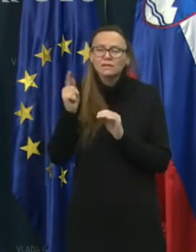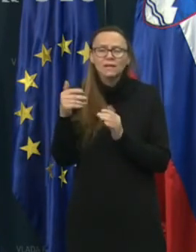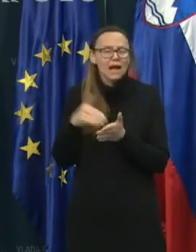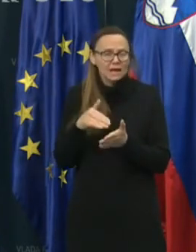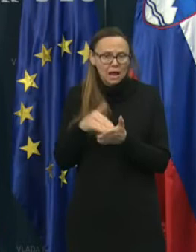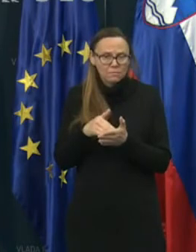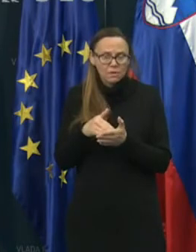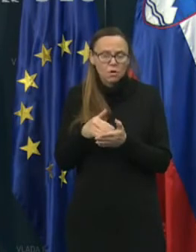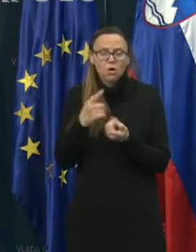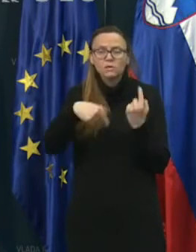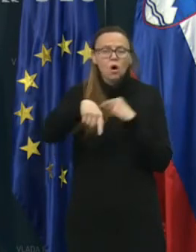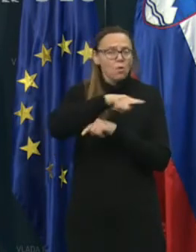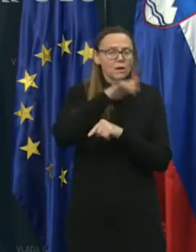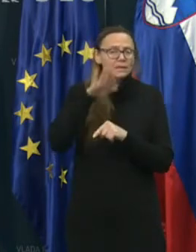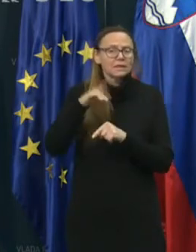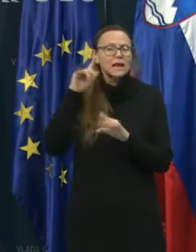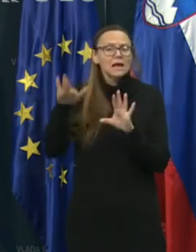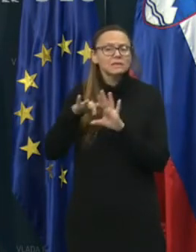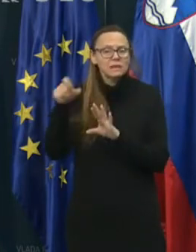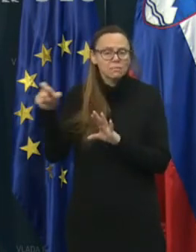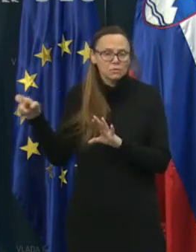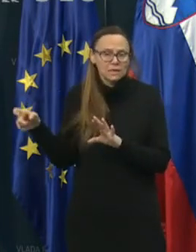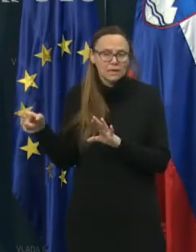na zaposlene.